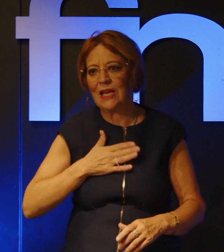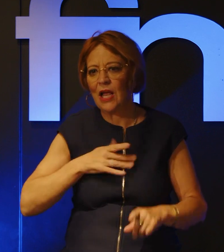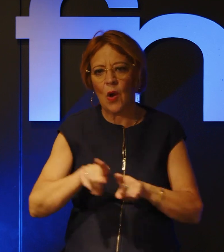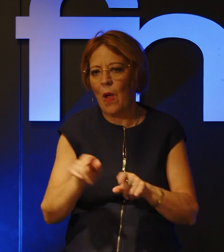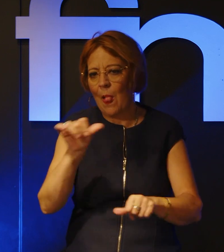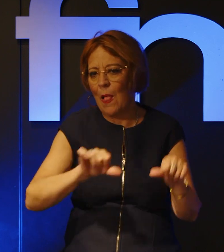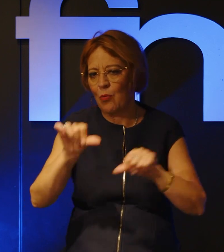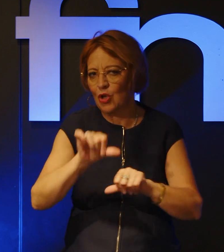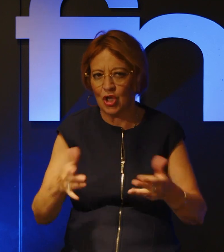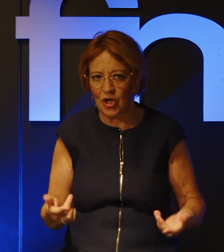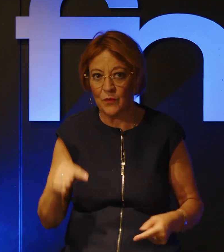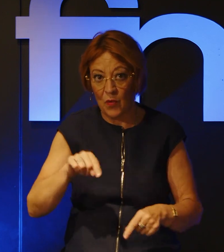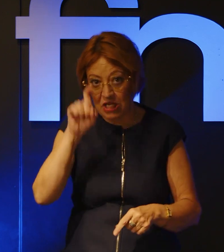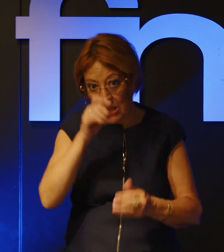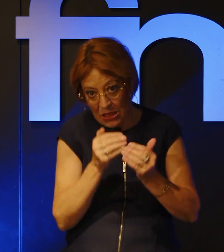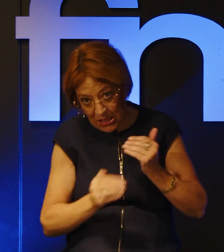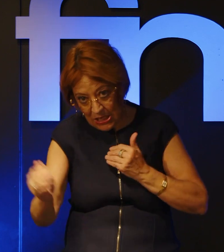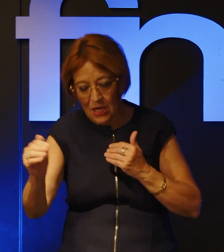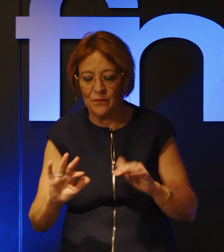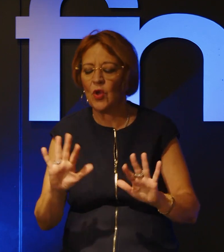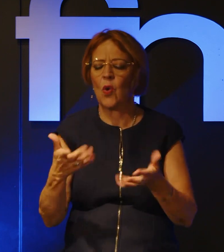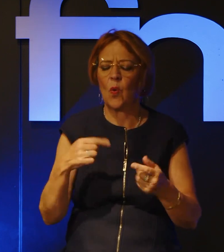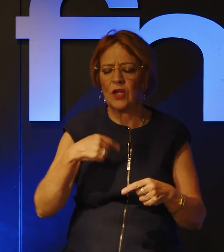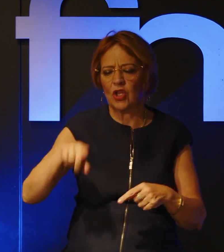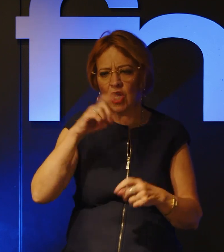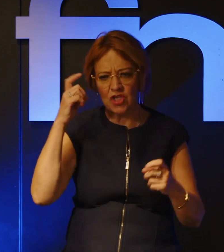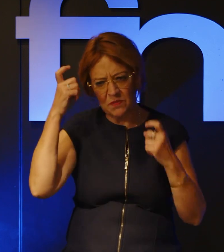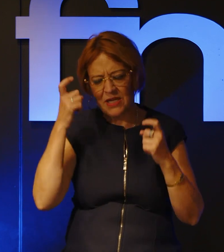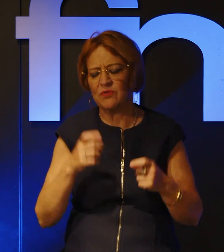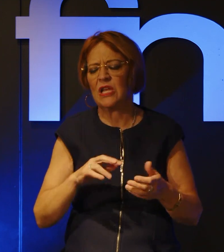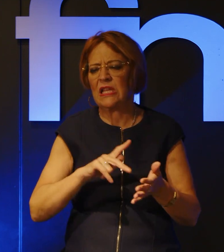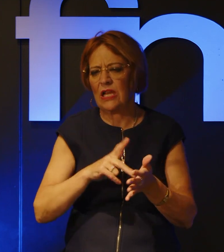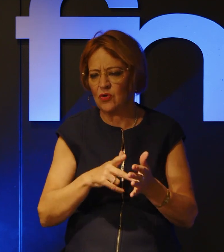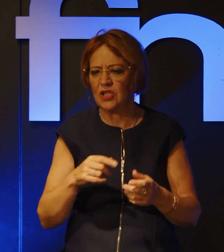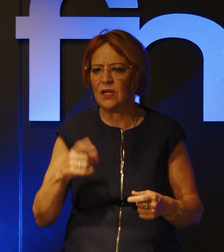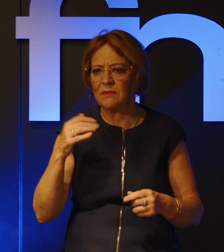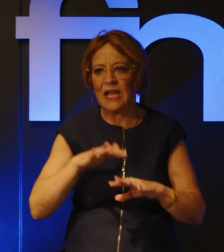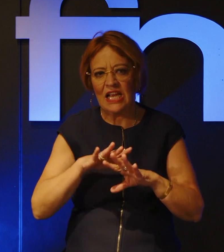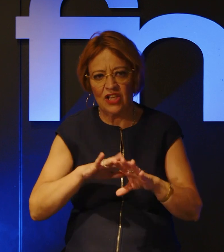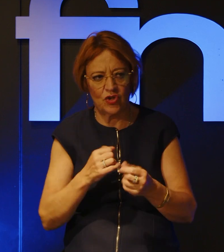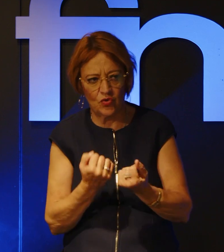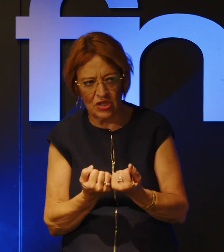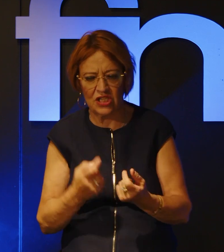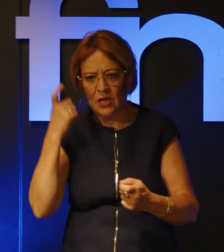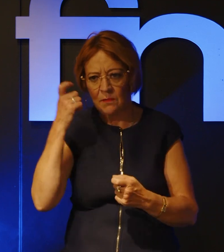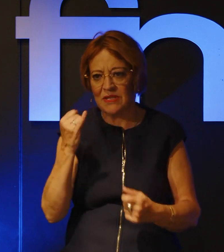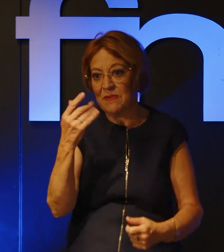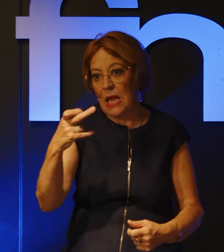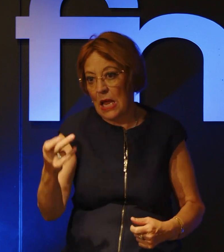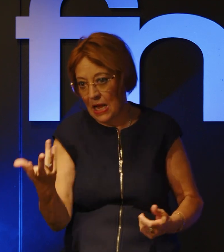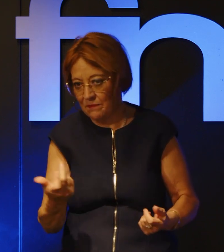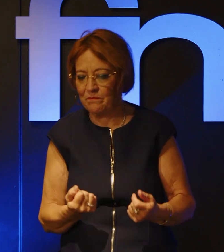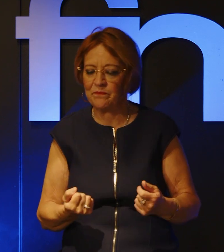laboratório e hoje em dia quando Nós pensamos em tecnologia pensamos em redes sociais e pensamos em Inteligência